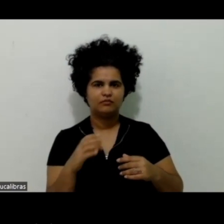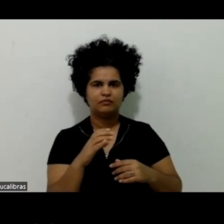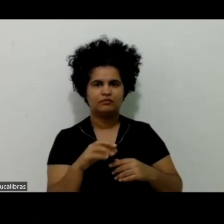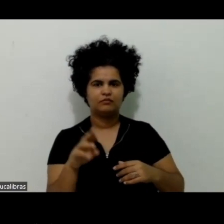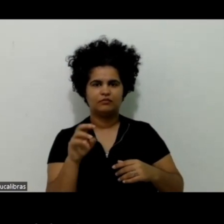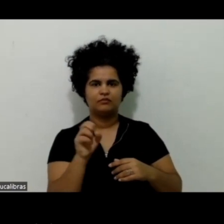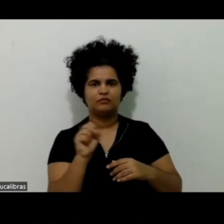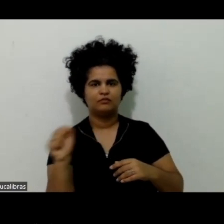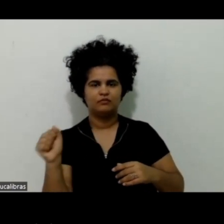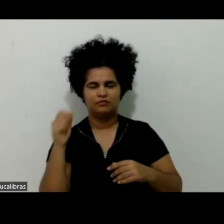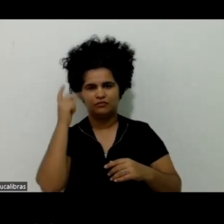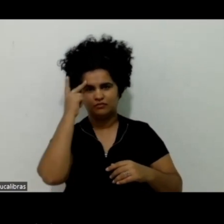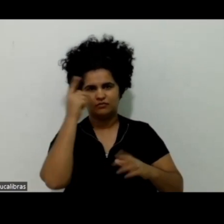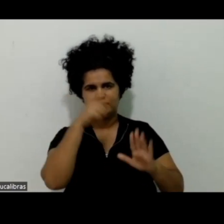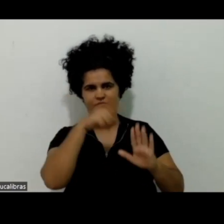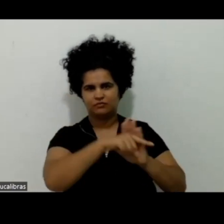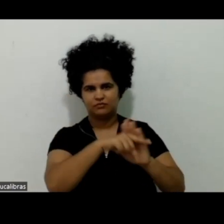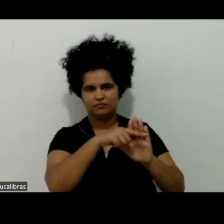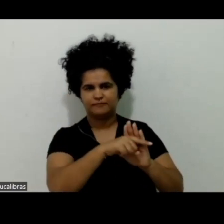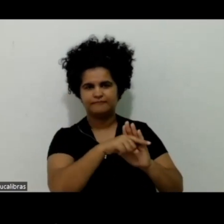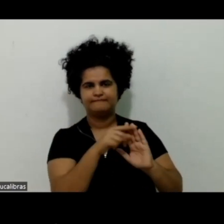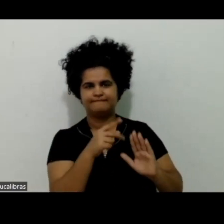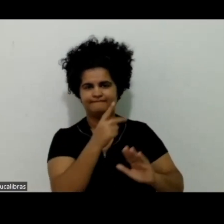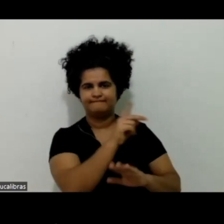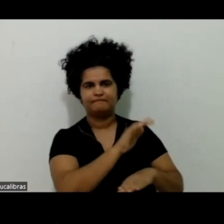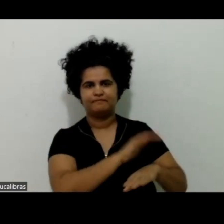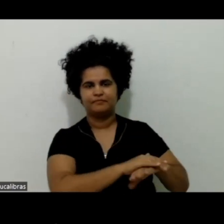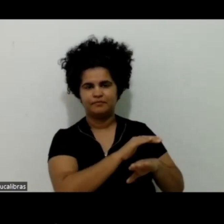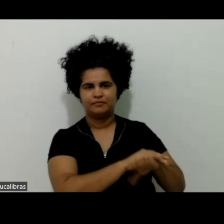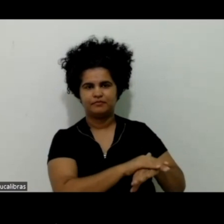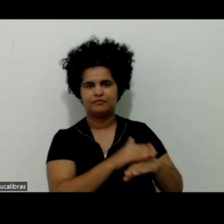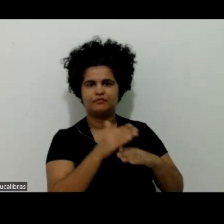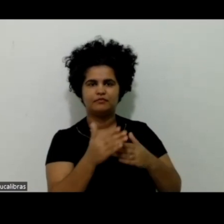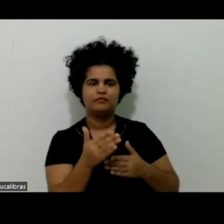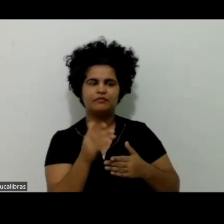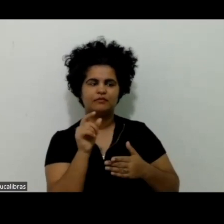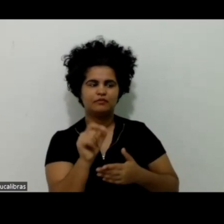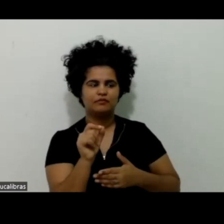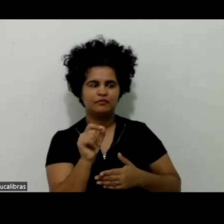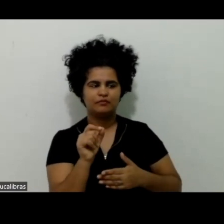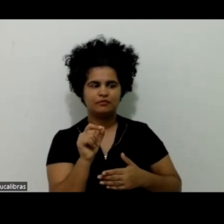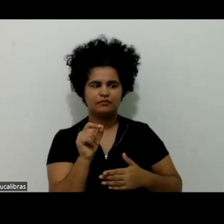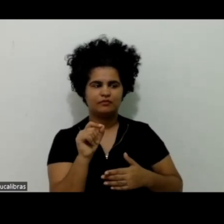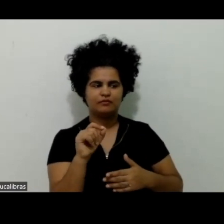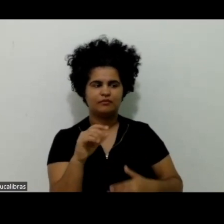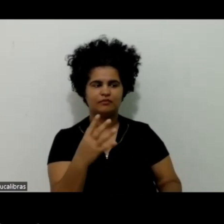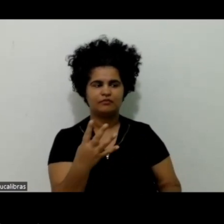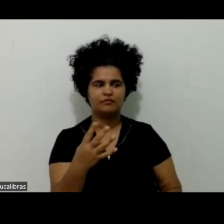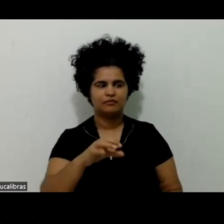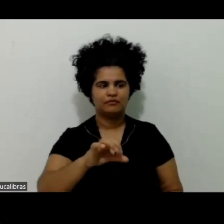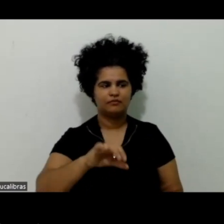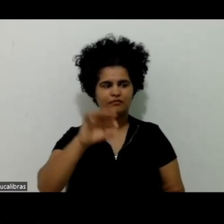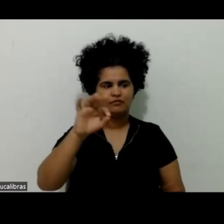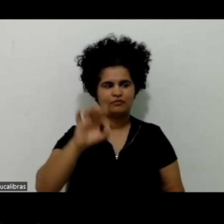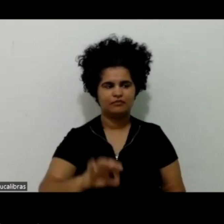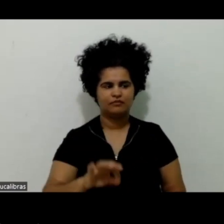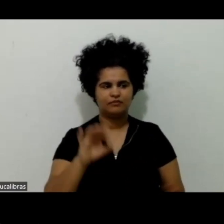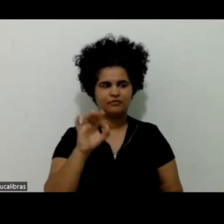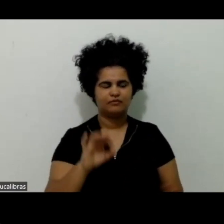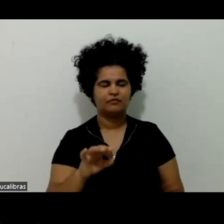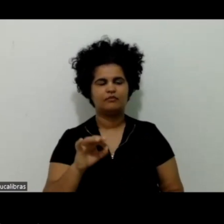a partir do Comitê de Assistentes Sociais no Combate ao Racismo, traz um dado que é o seguinte: 49%, né, das